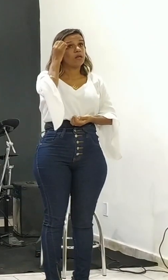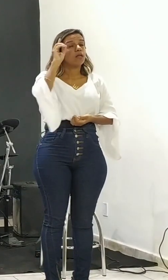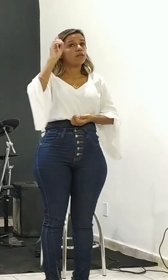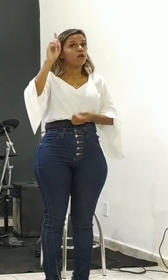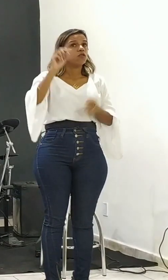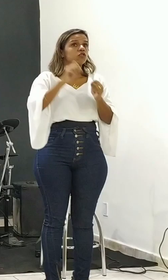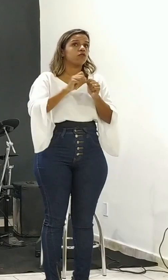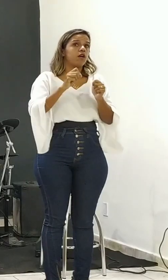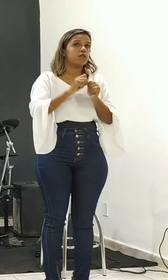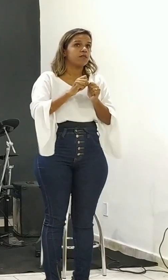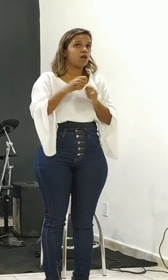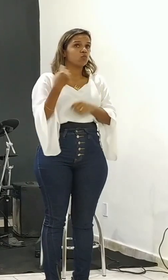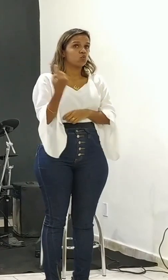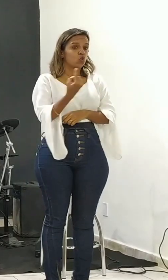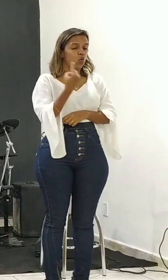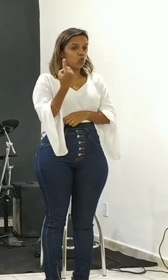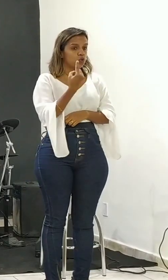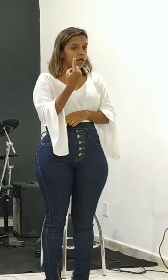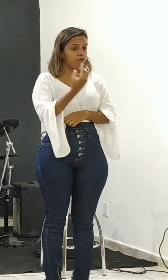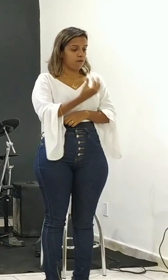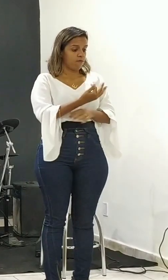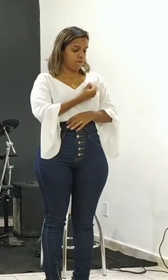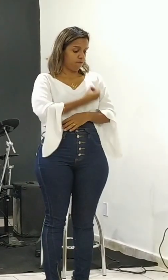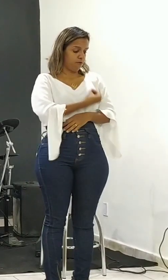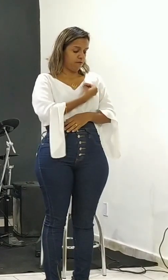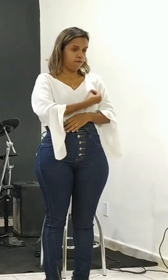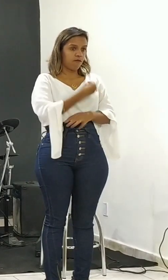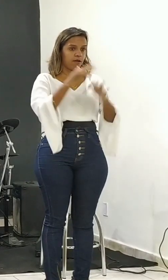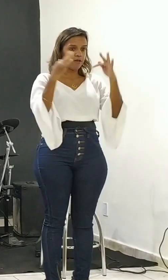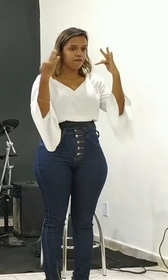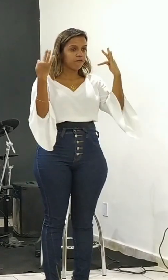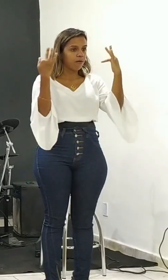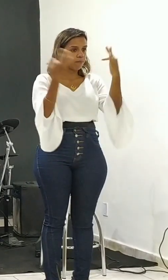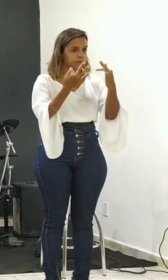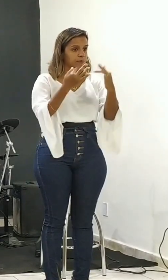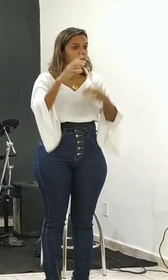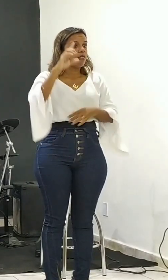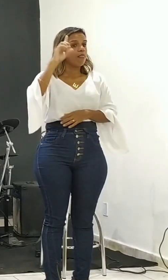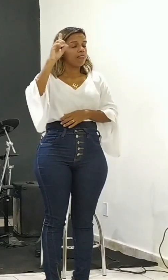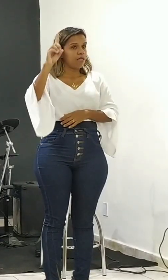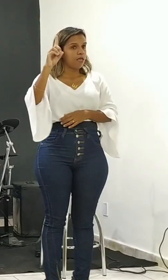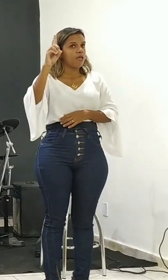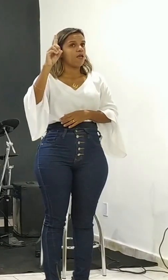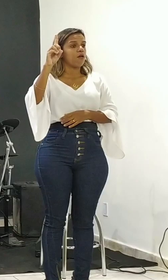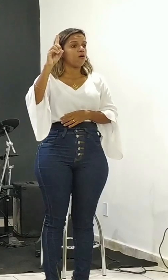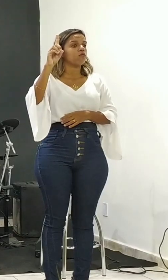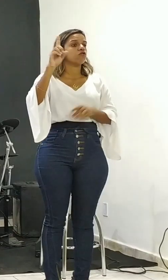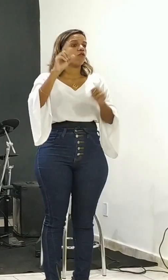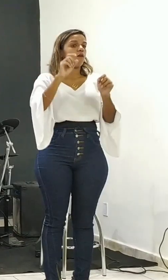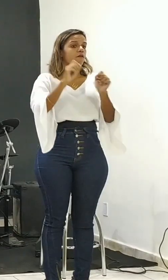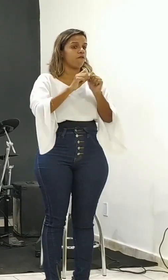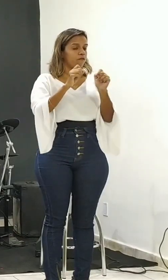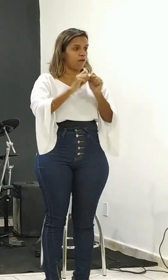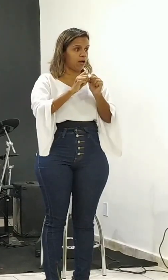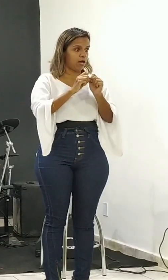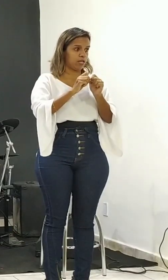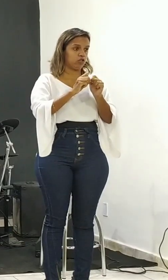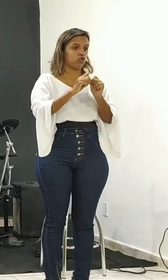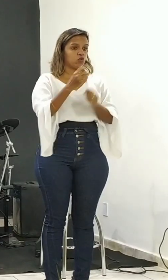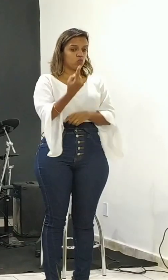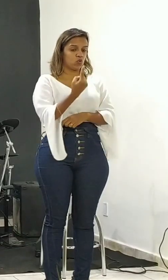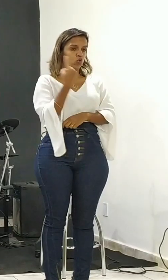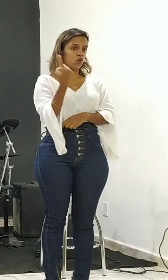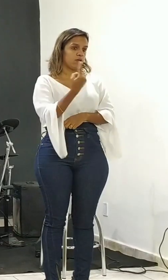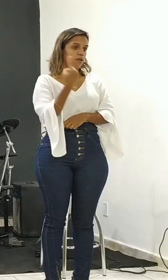Deus faz que o solitário viva em família. Deus faz que o solitário viva em família. Então não é